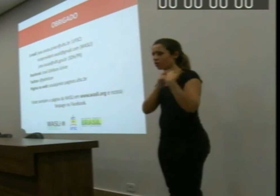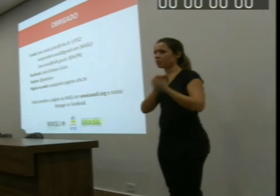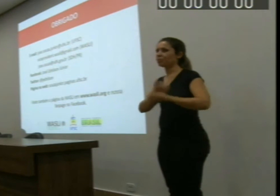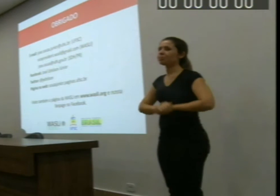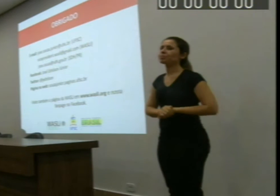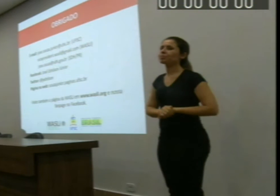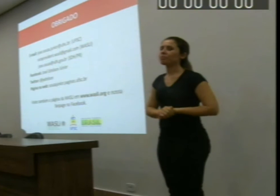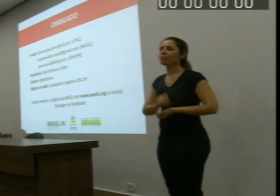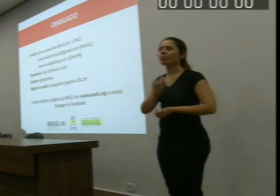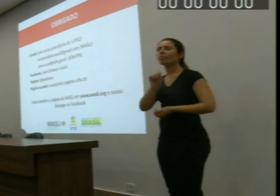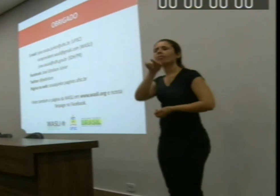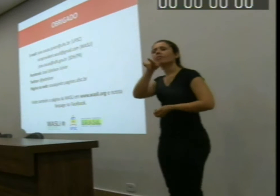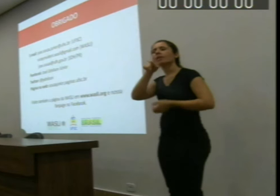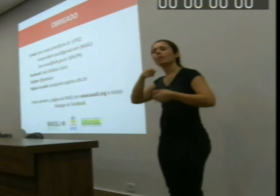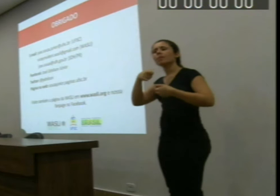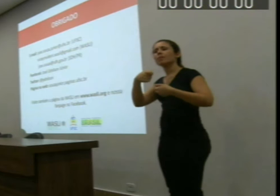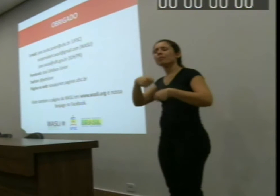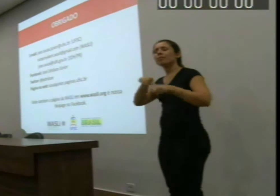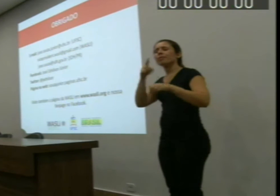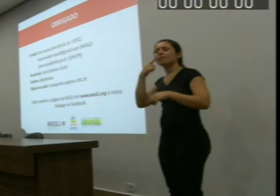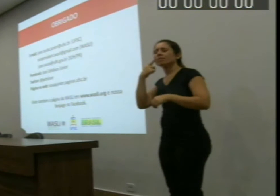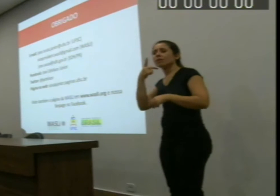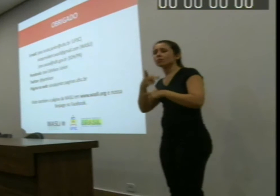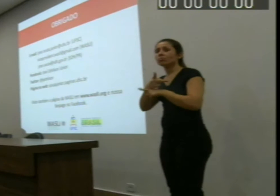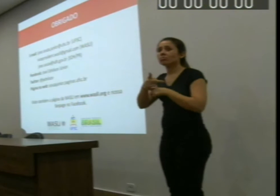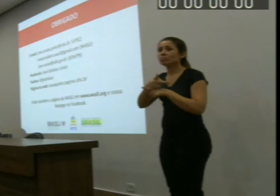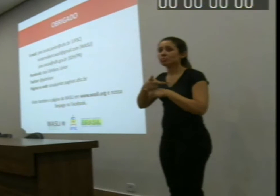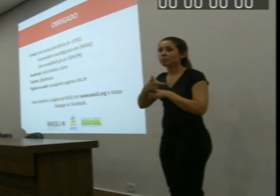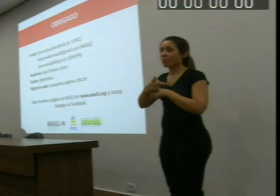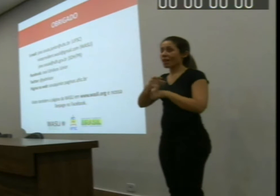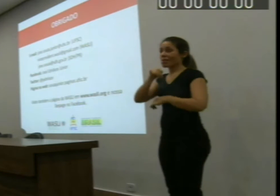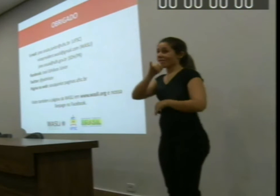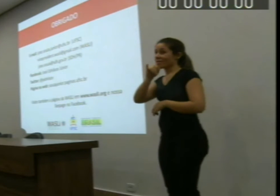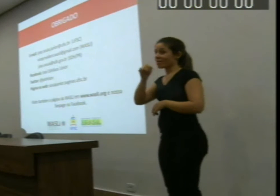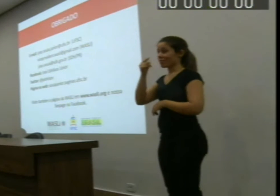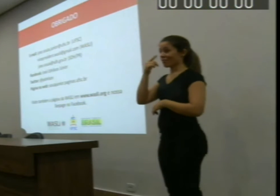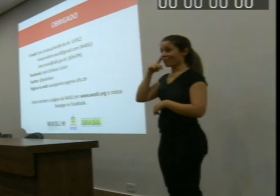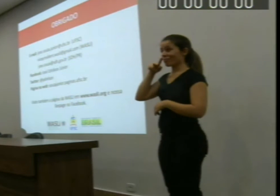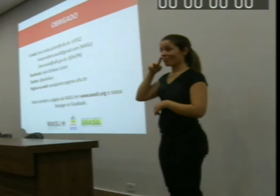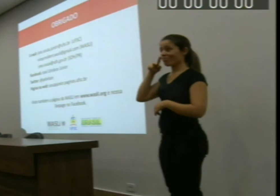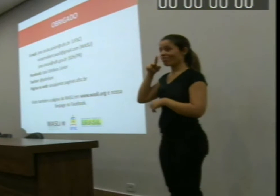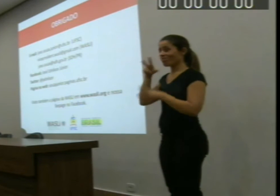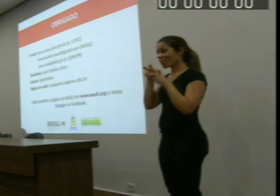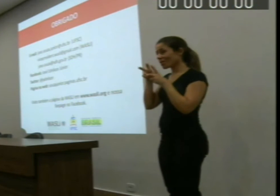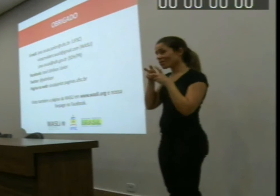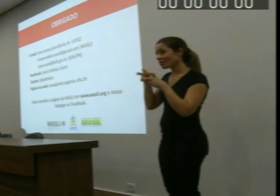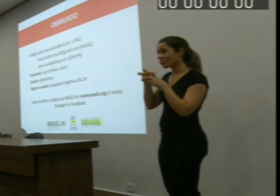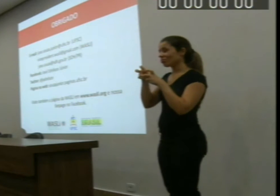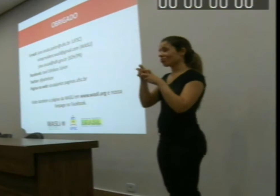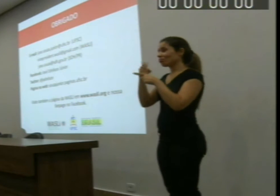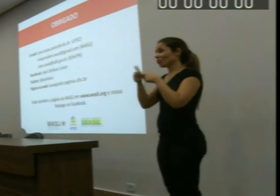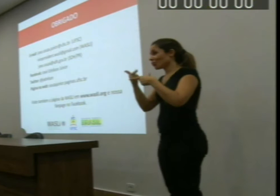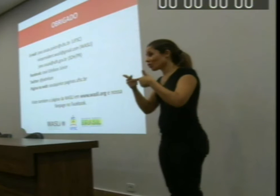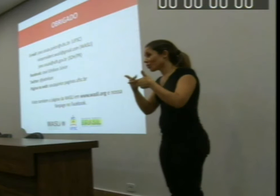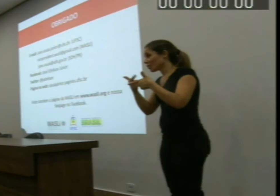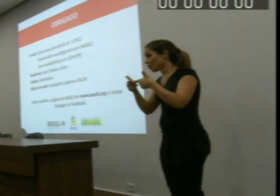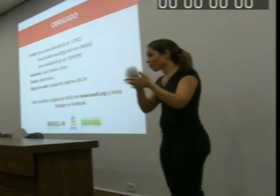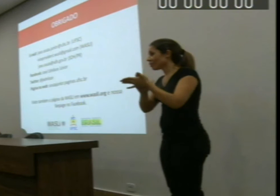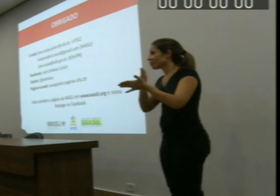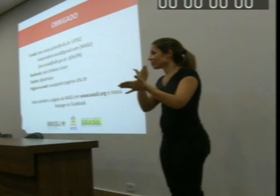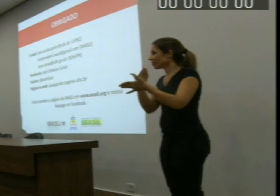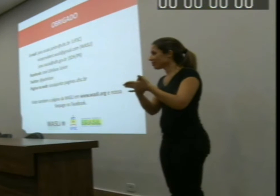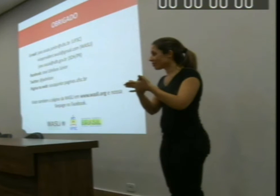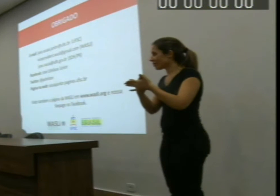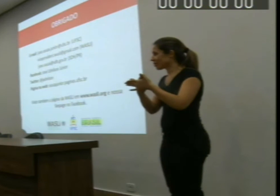você deve recorrer se por acaso você identificar um problema com intérpretes você deve recorrer a quem esse intérprete